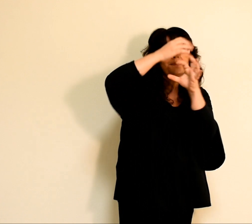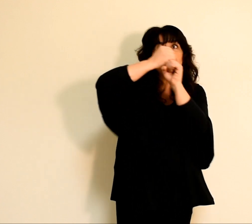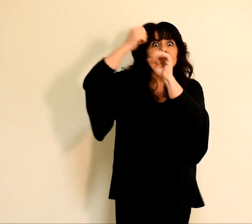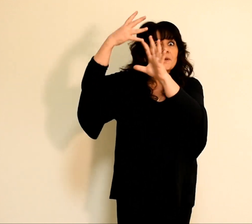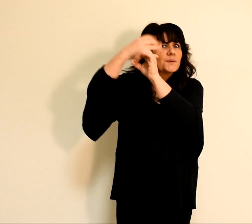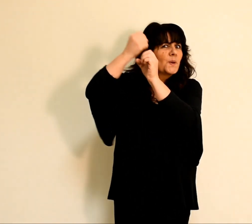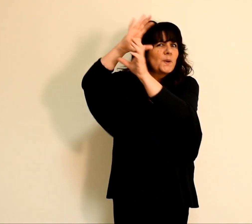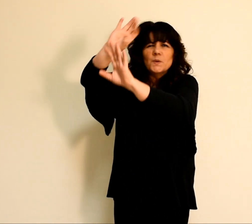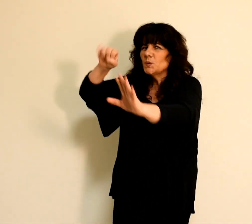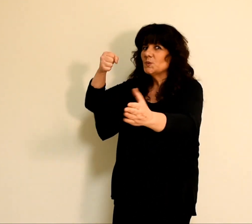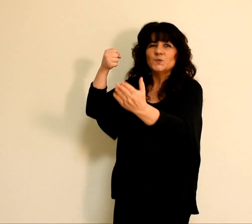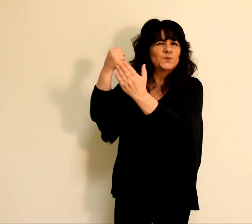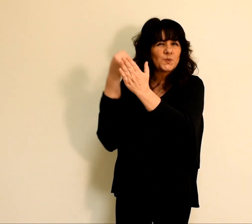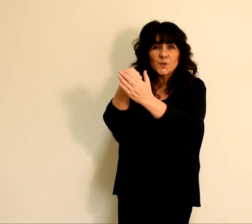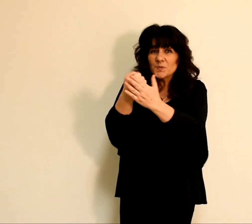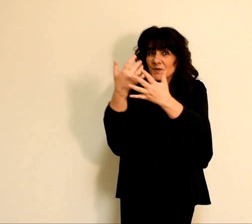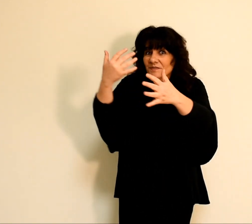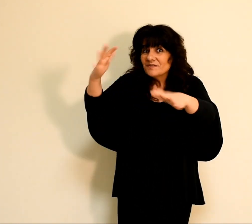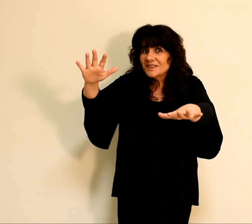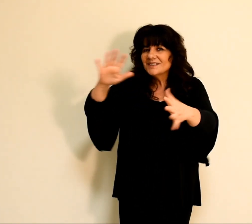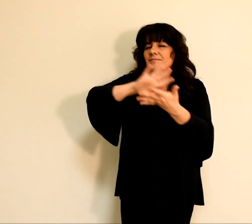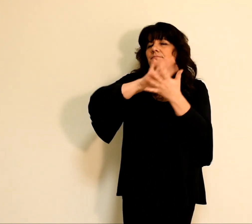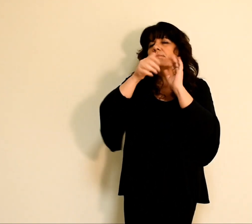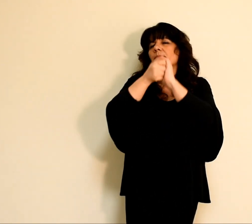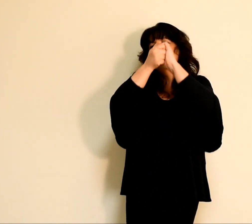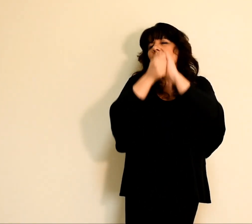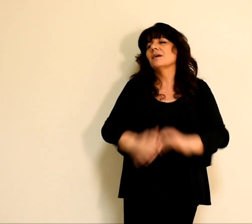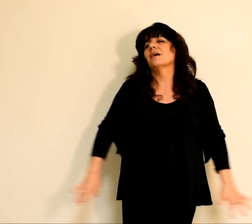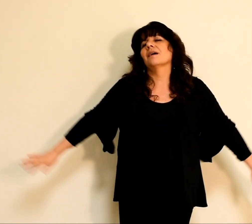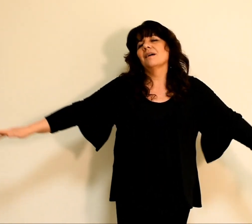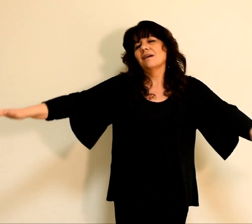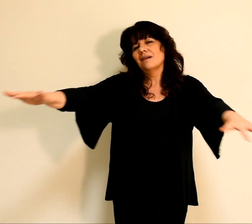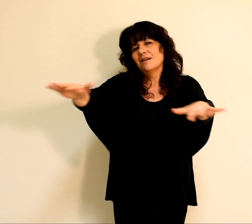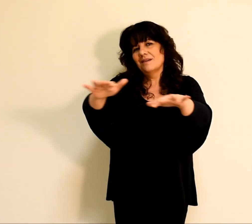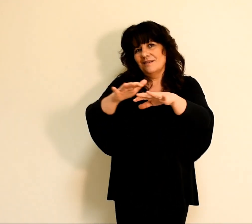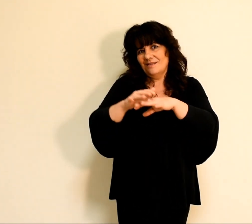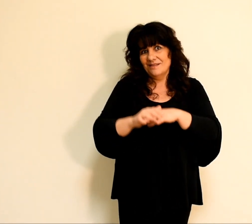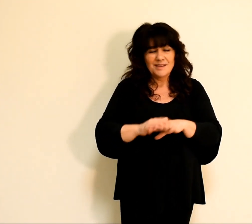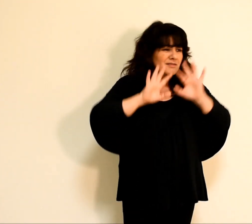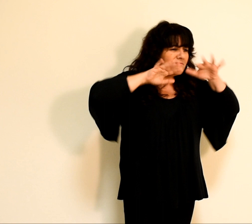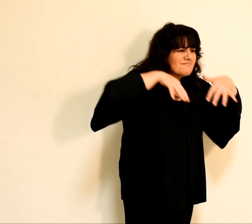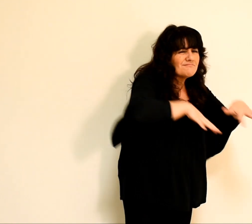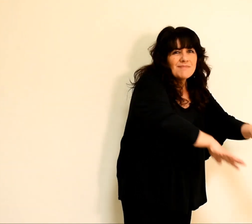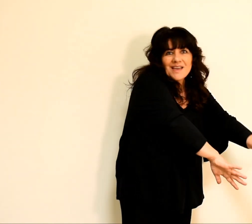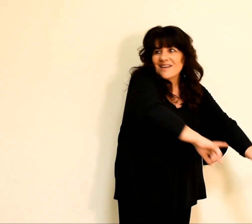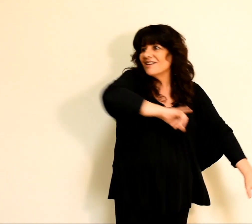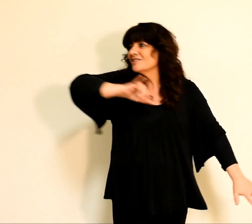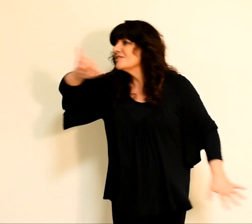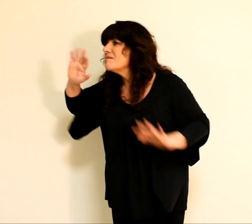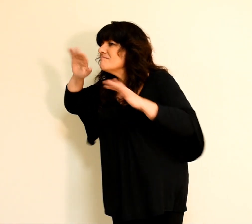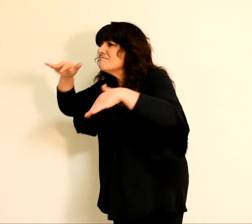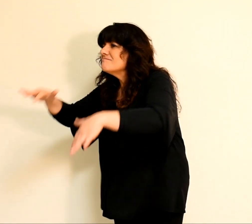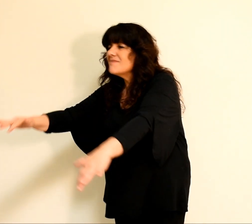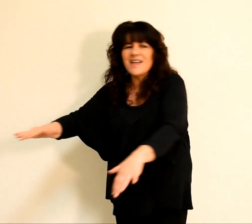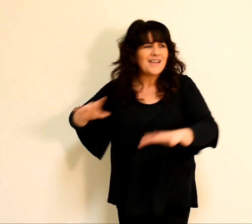Qu'il domine de la mer à la mer, et du fleuve jusqu'au bout de la